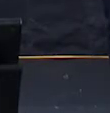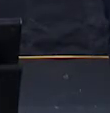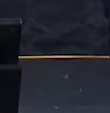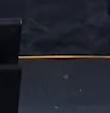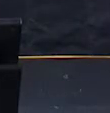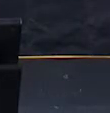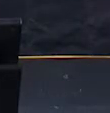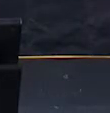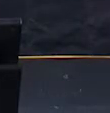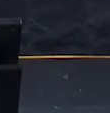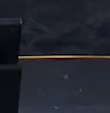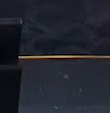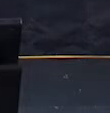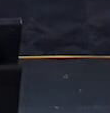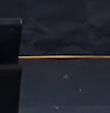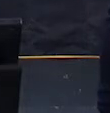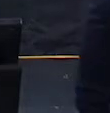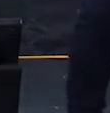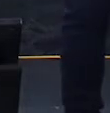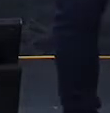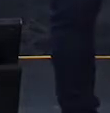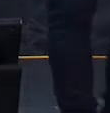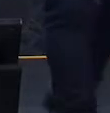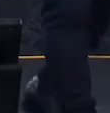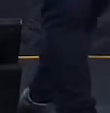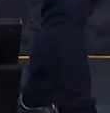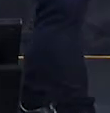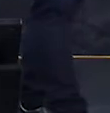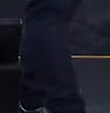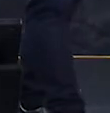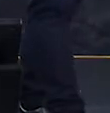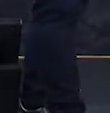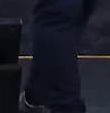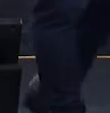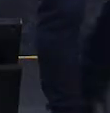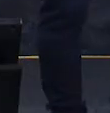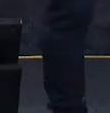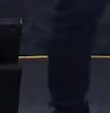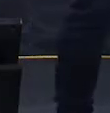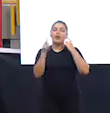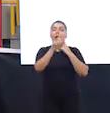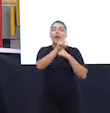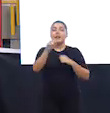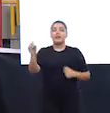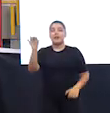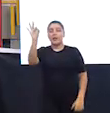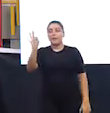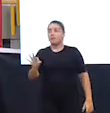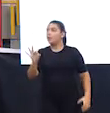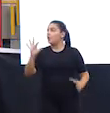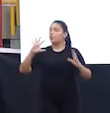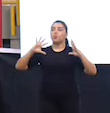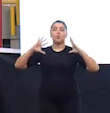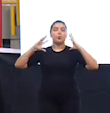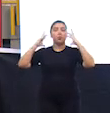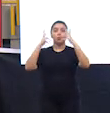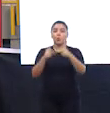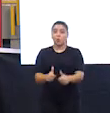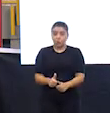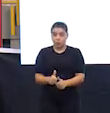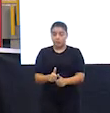Quando você tem um aumento de 100%, gente, lembra aquela história que eu falei? 100% é o todo, tá